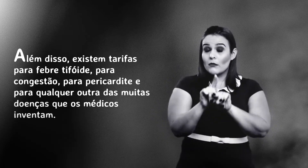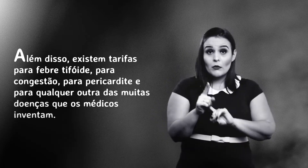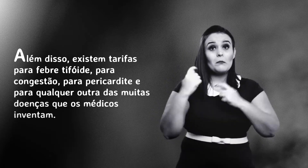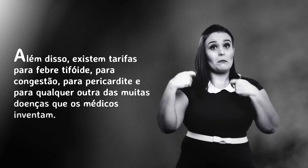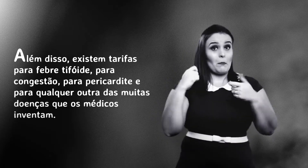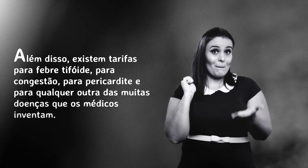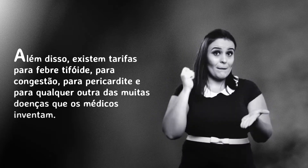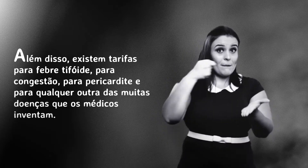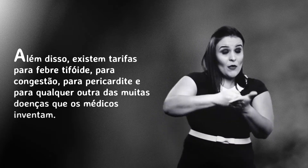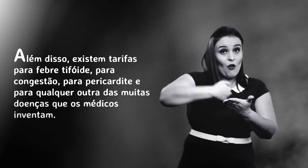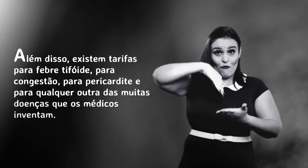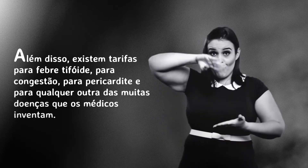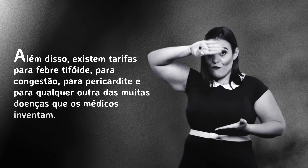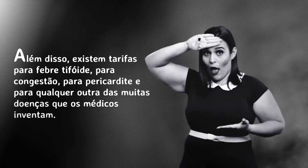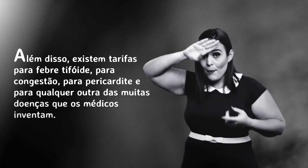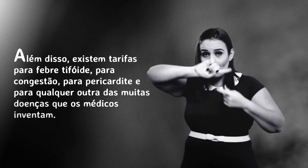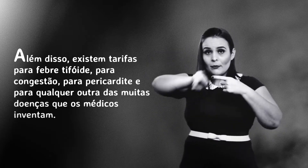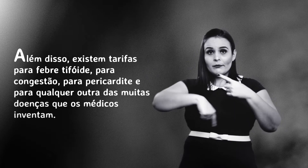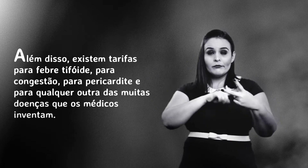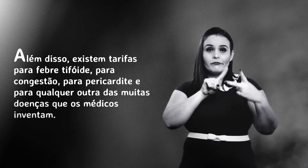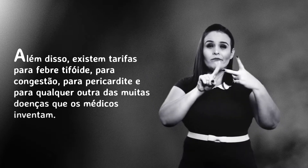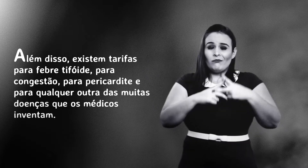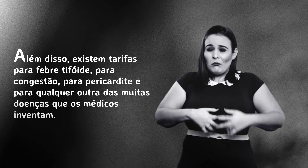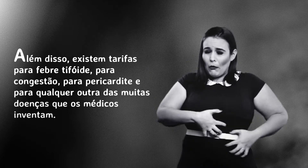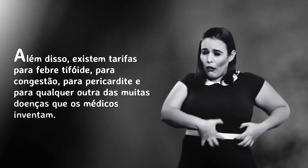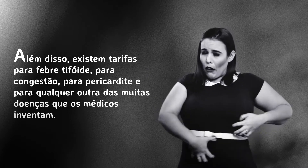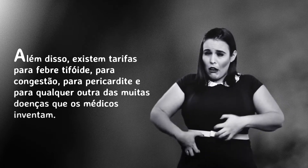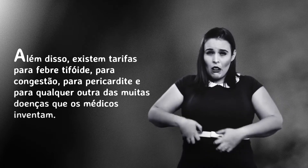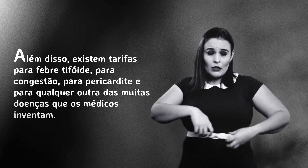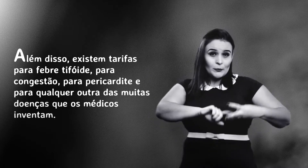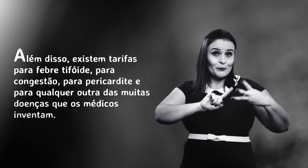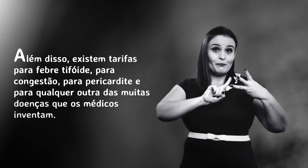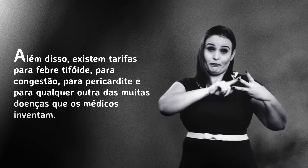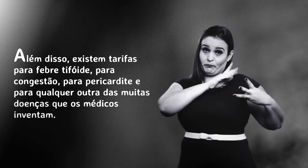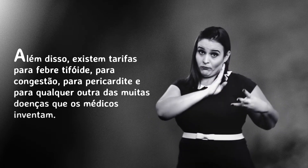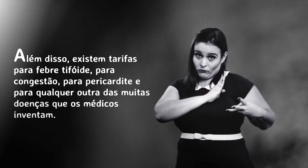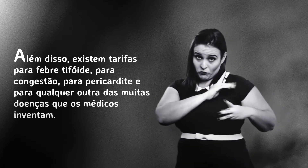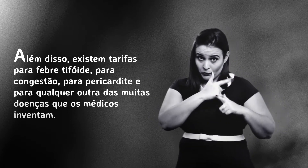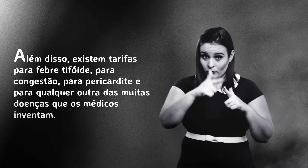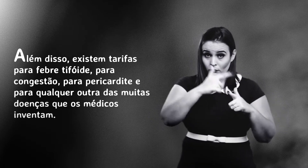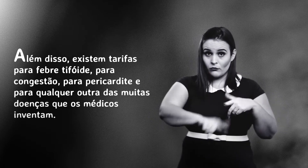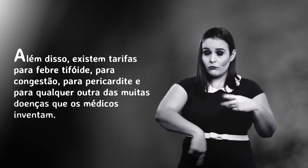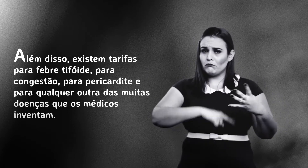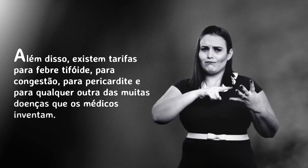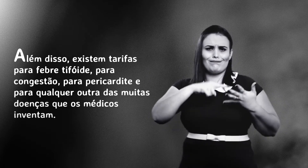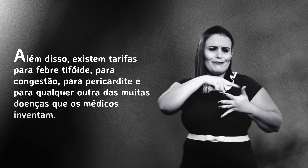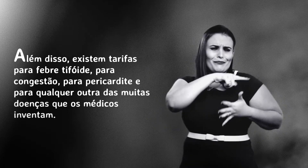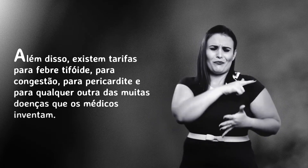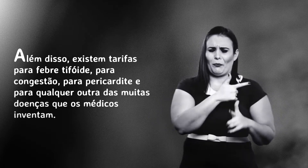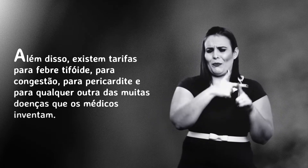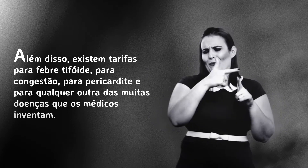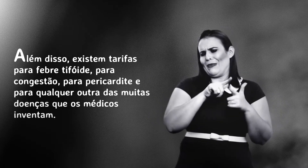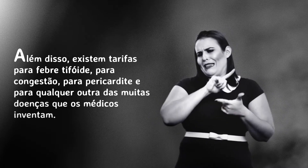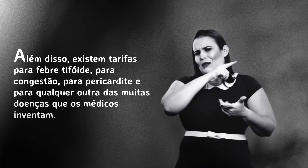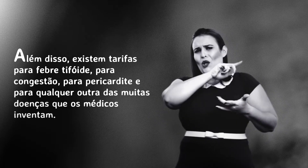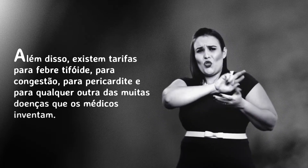disso, existem tarifas para febre tifoide, para congestão, para pericardite e para qualquer outra das